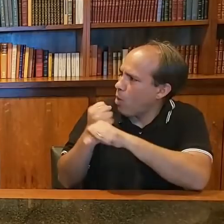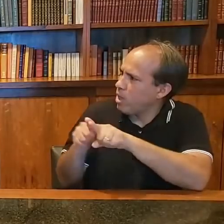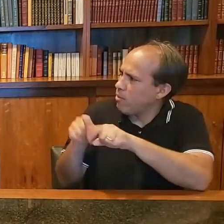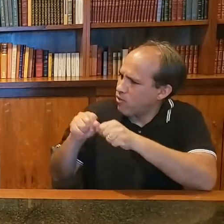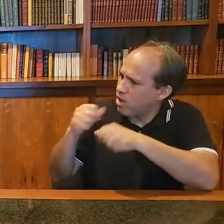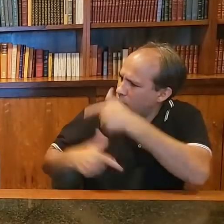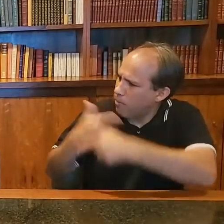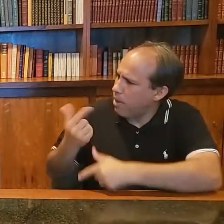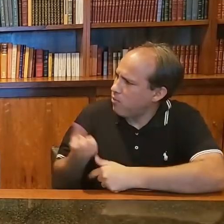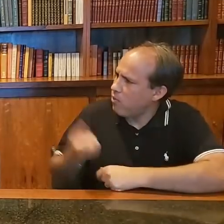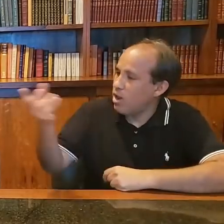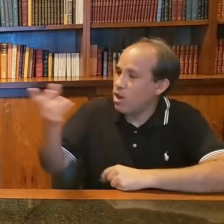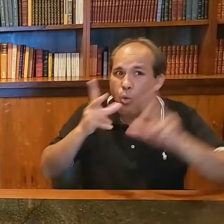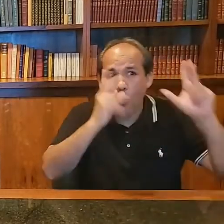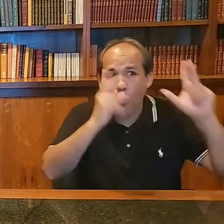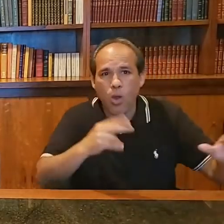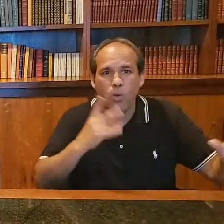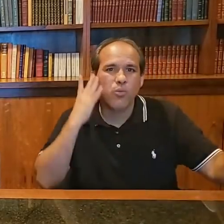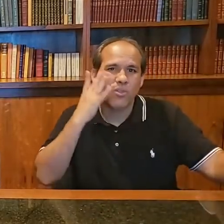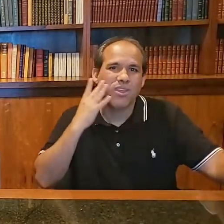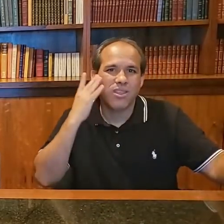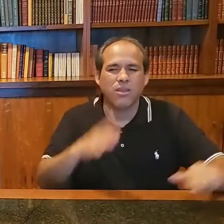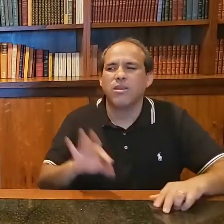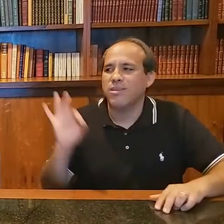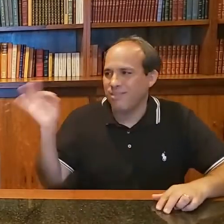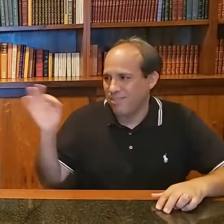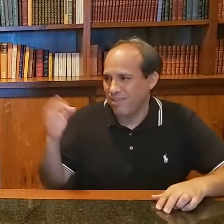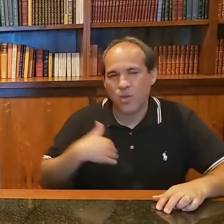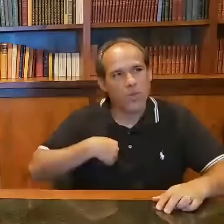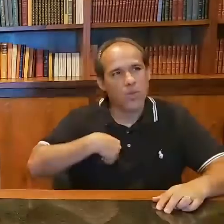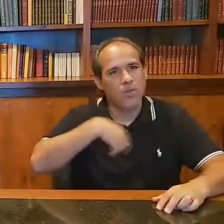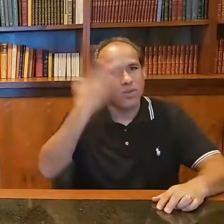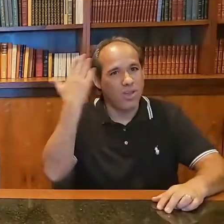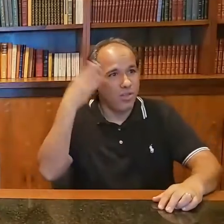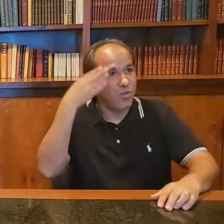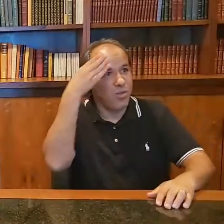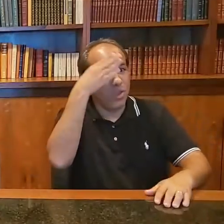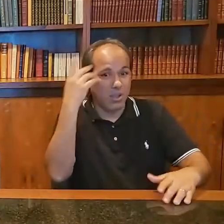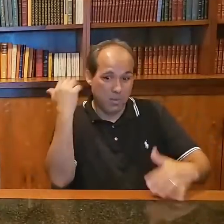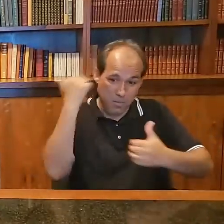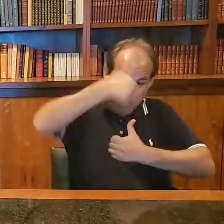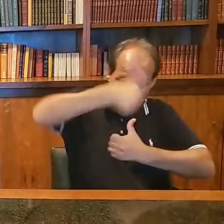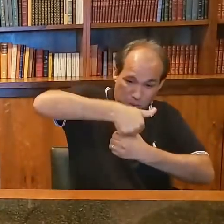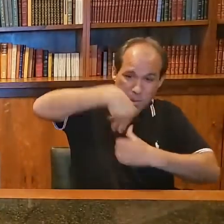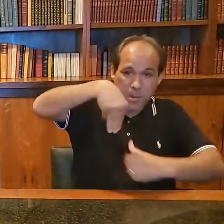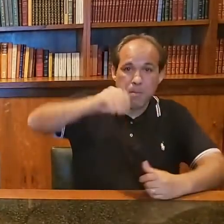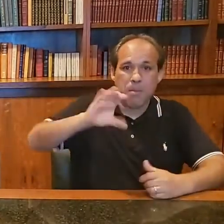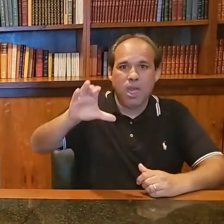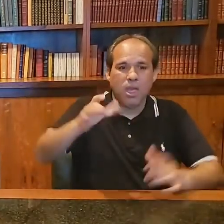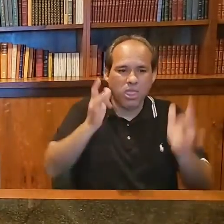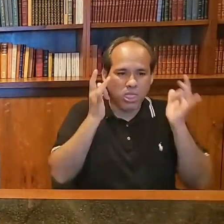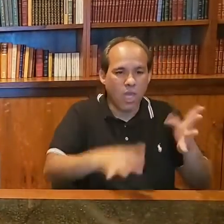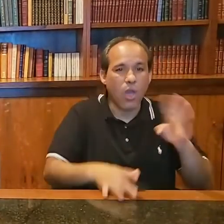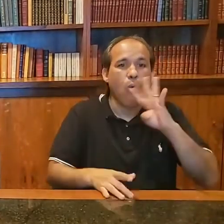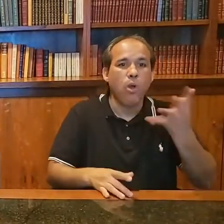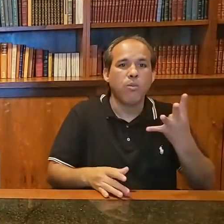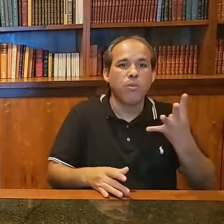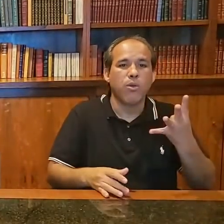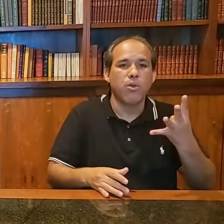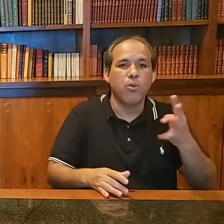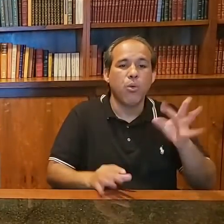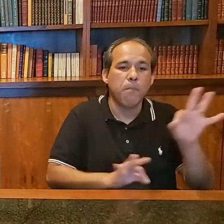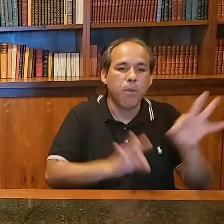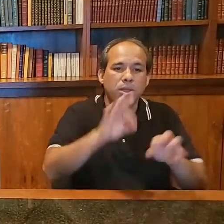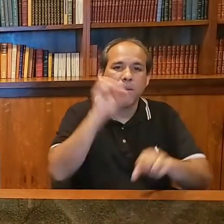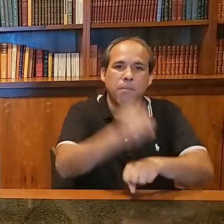Ah, nós chegamos lá no MEC, tinham 4 mil obras paradas. Dinheiro público enterrado. Quatro, só